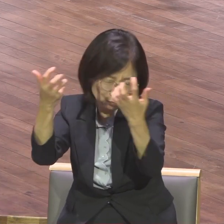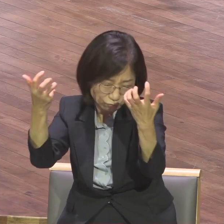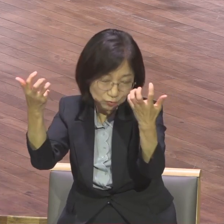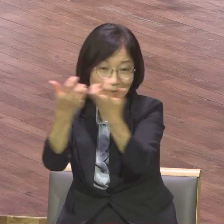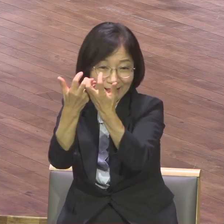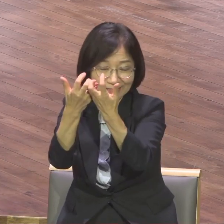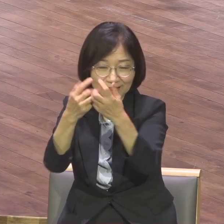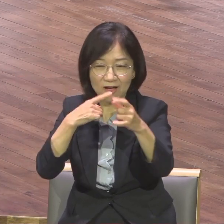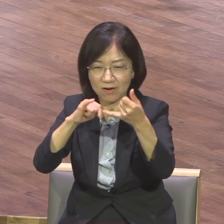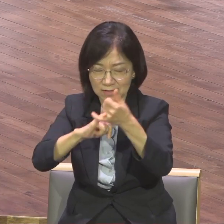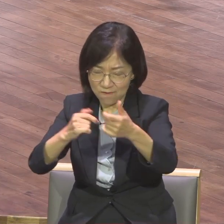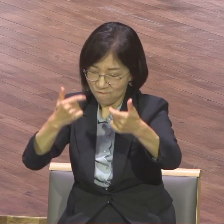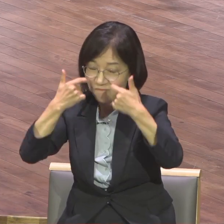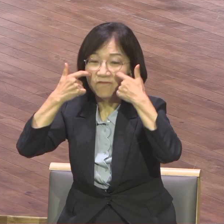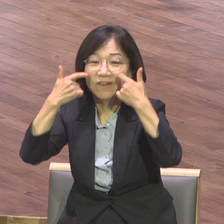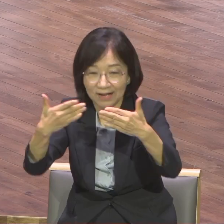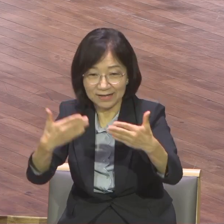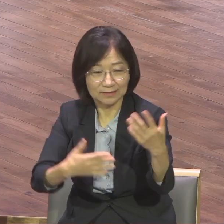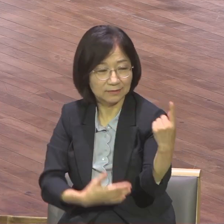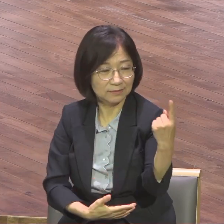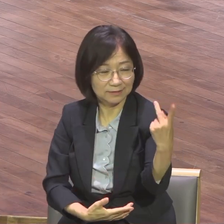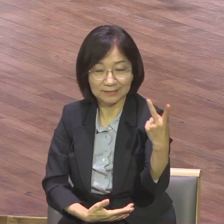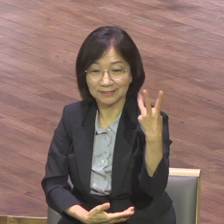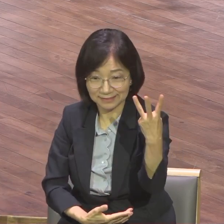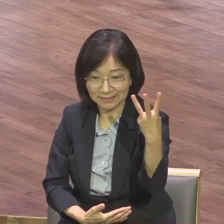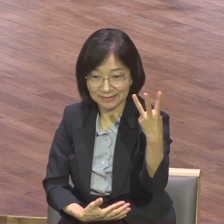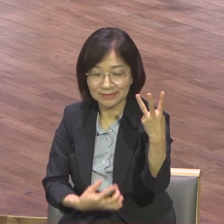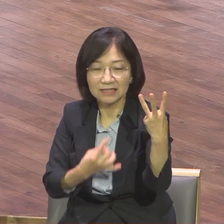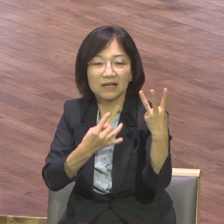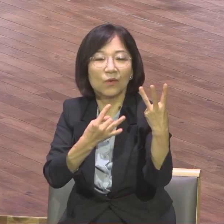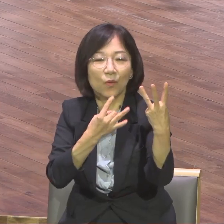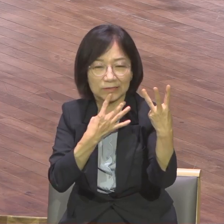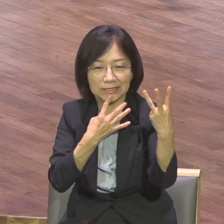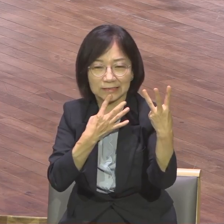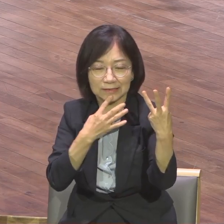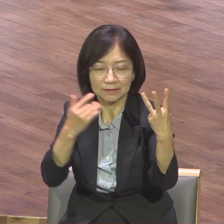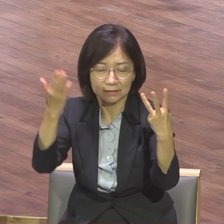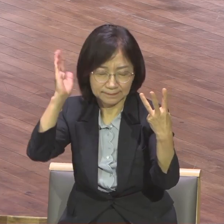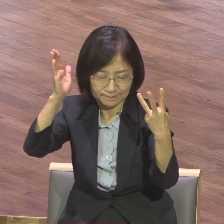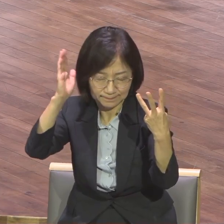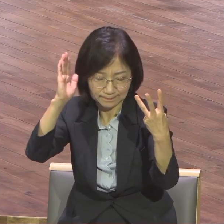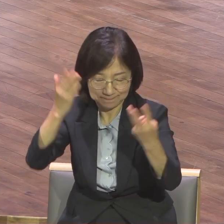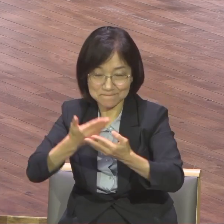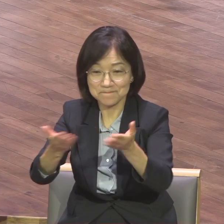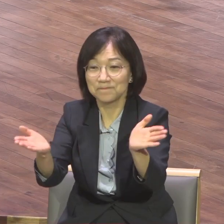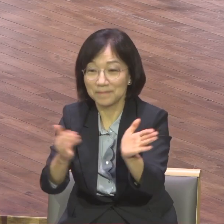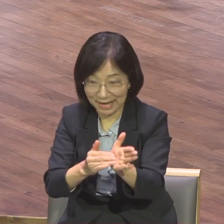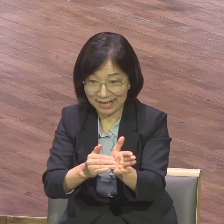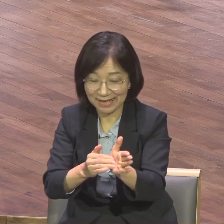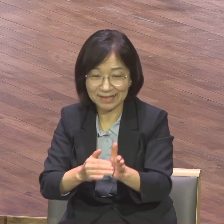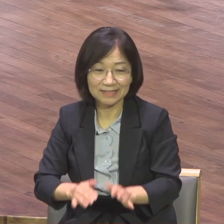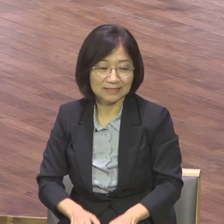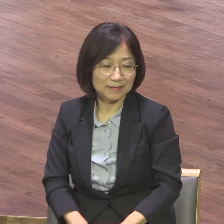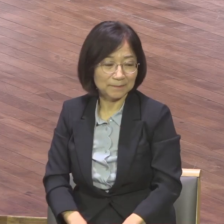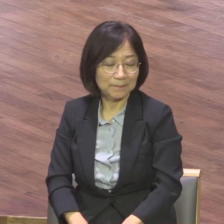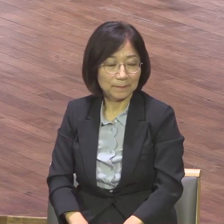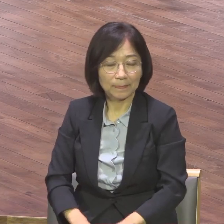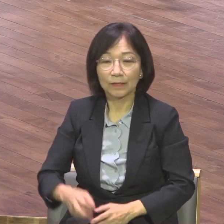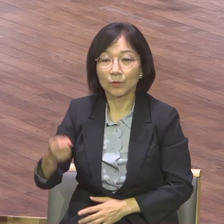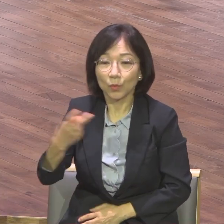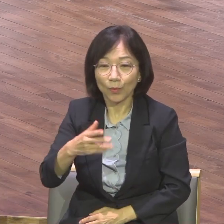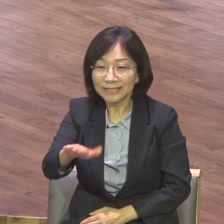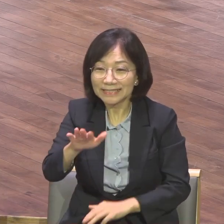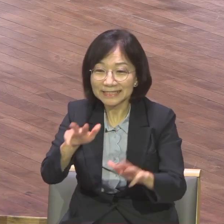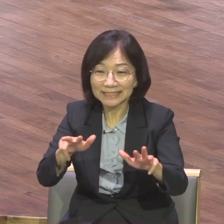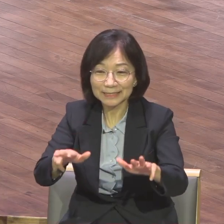하는 삶을 사는 것이 바로 삼오직의 삶이다. 이거를 강조하고 우리 교회가